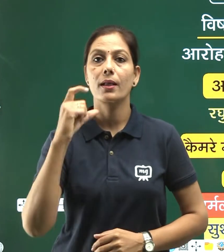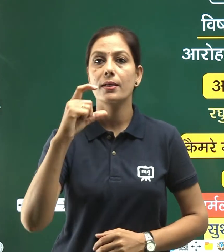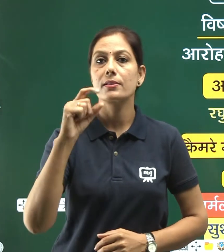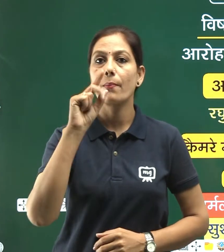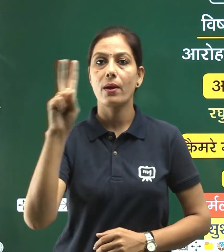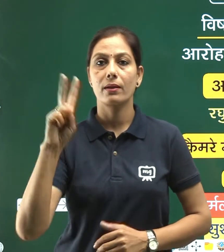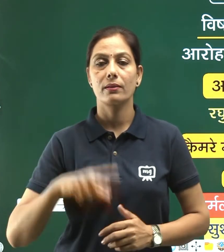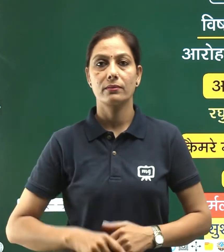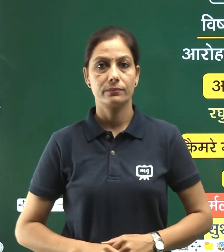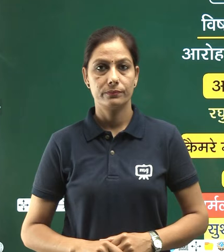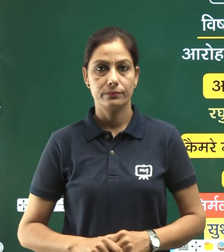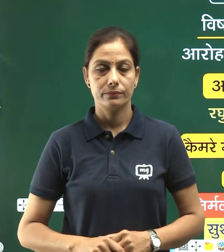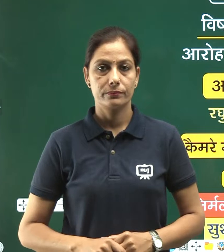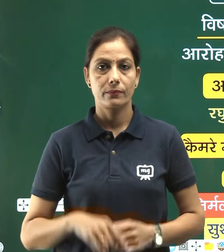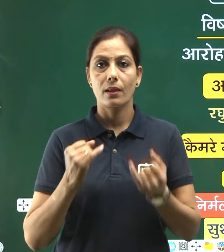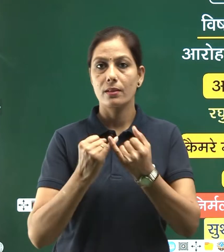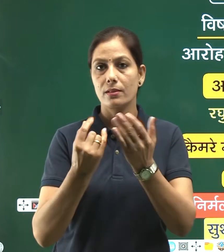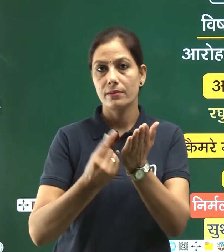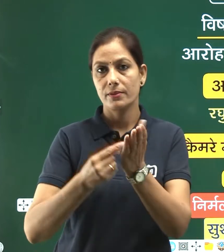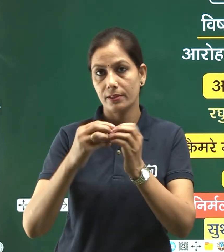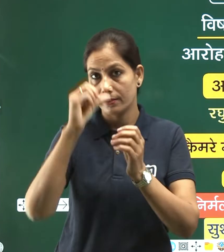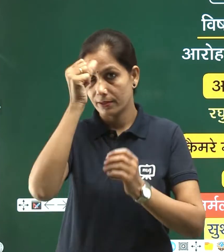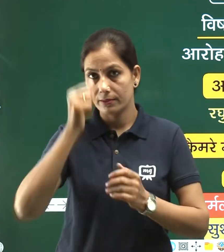की हिंदी विषय की